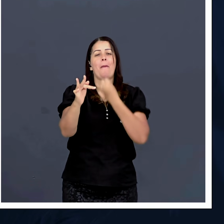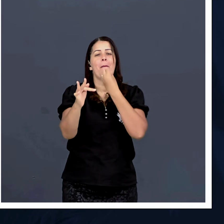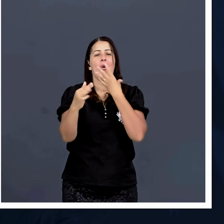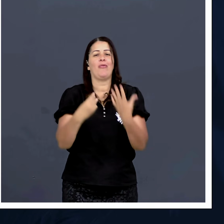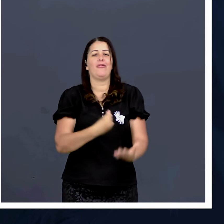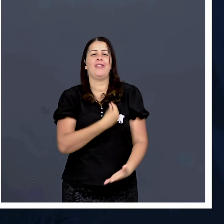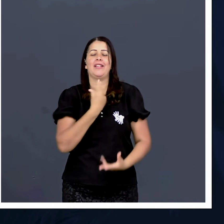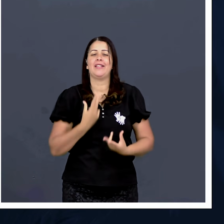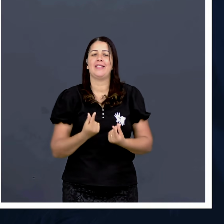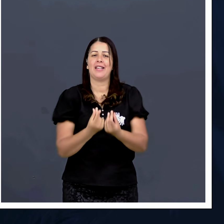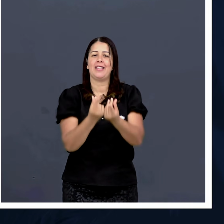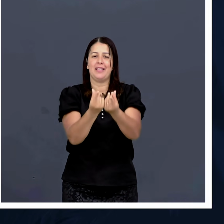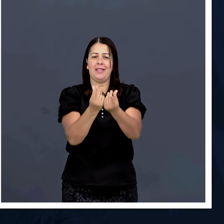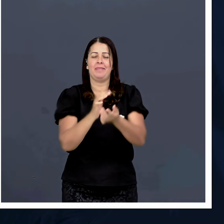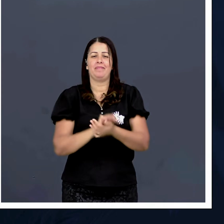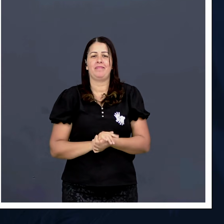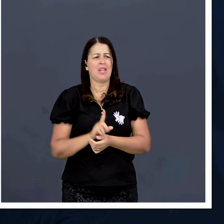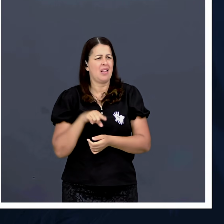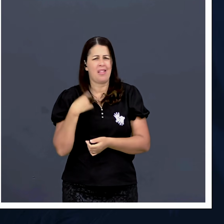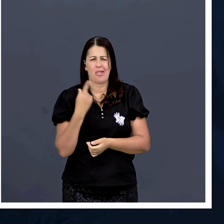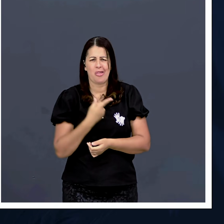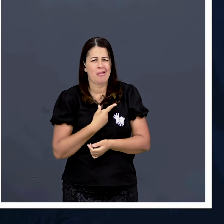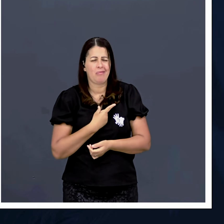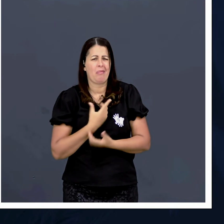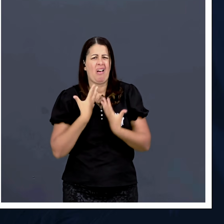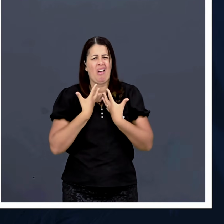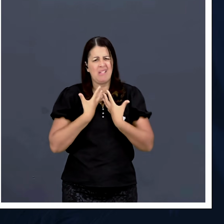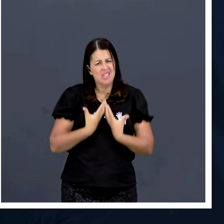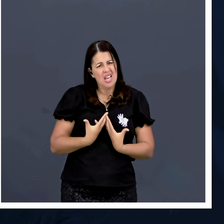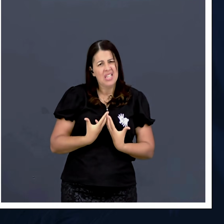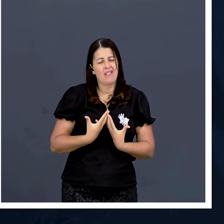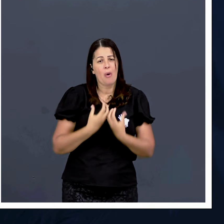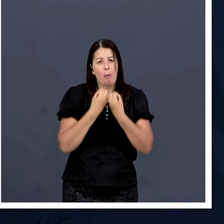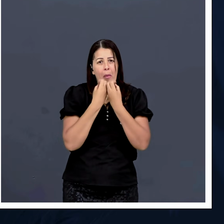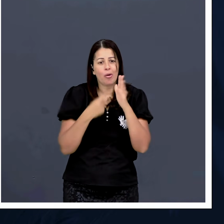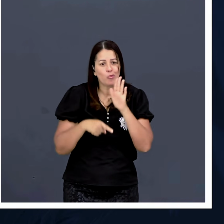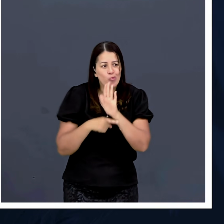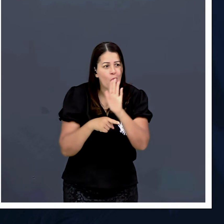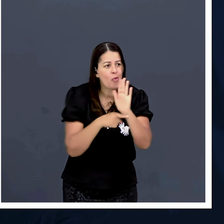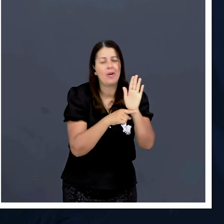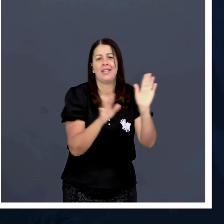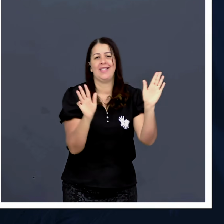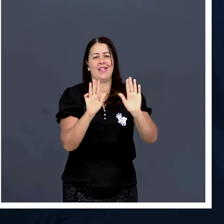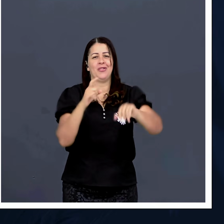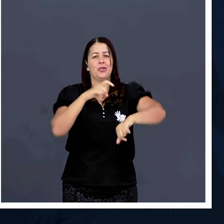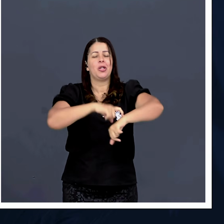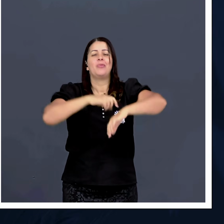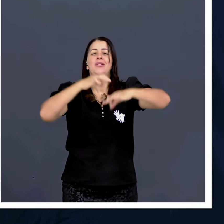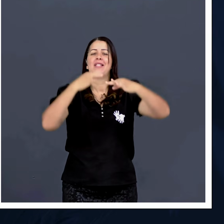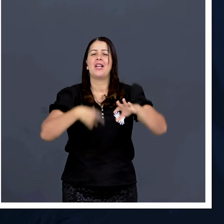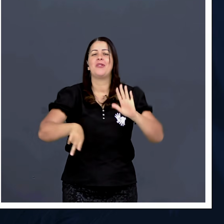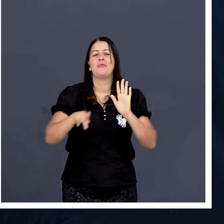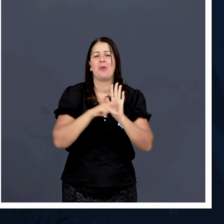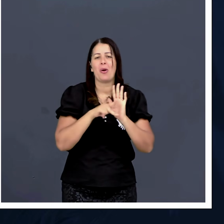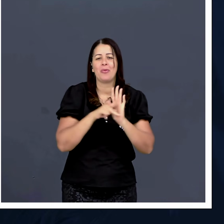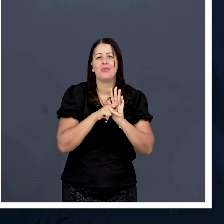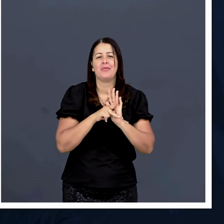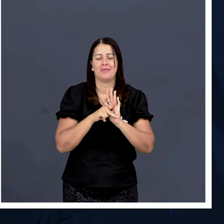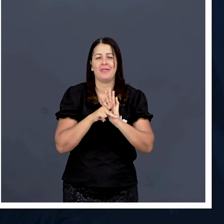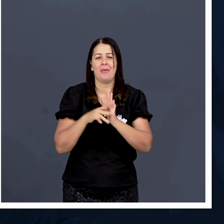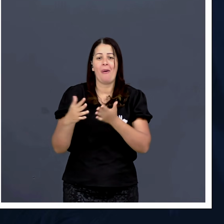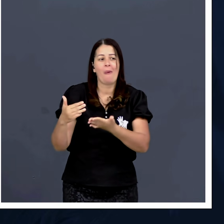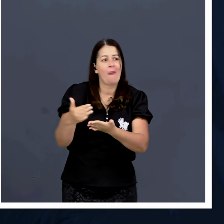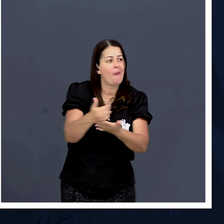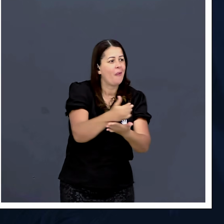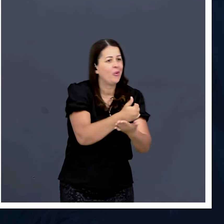eterna. E não nos cansemos de fazer o bem, pois no tempo próprio colheremos, se